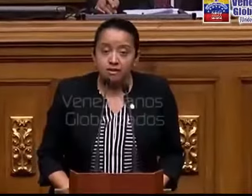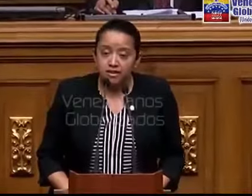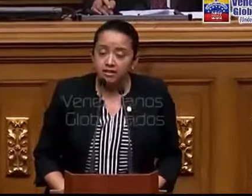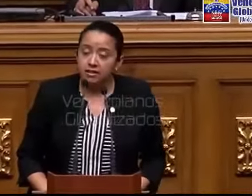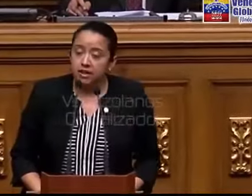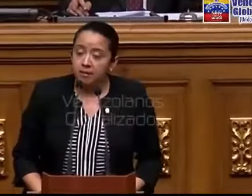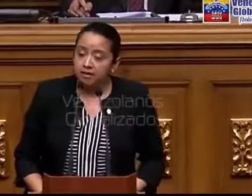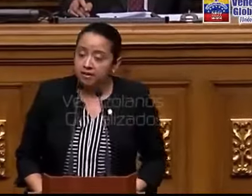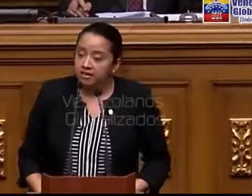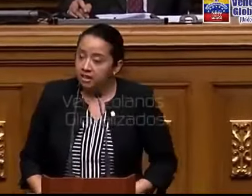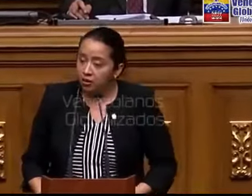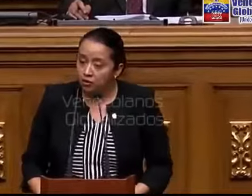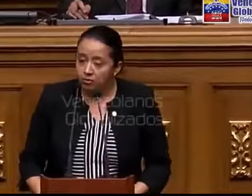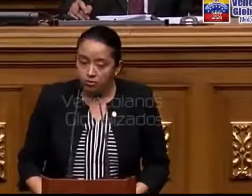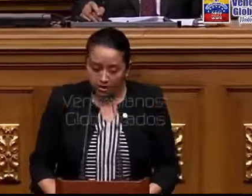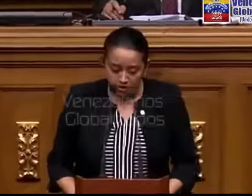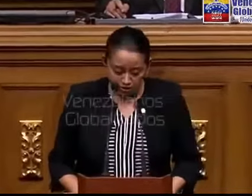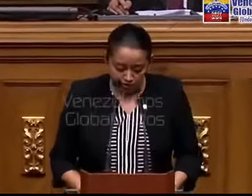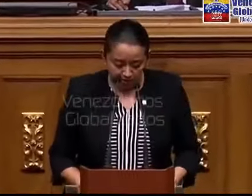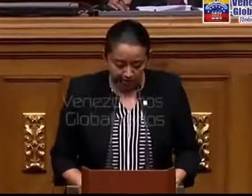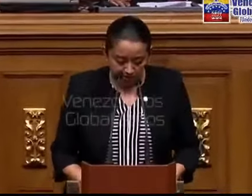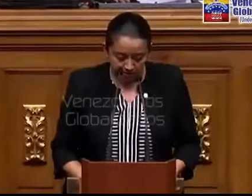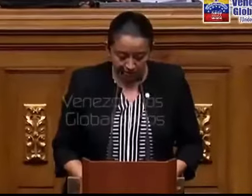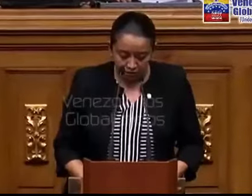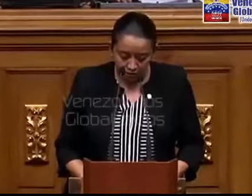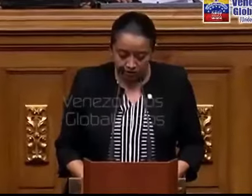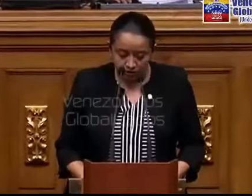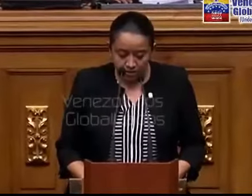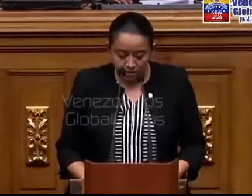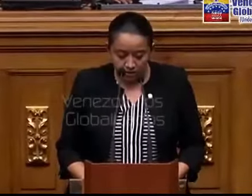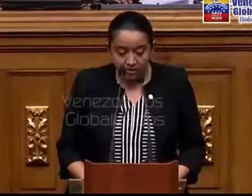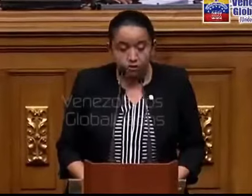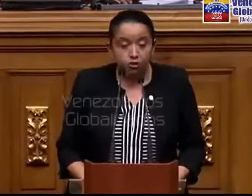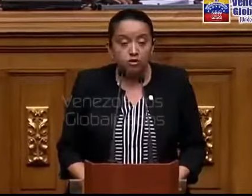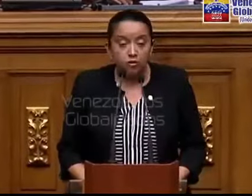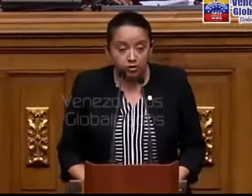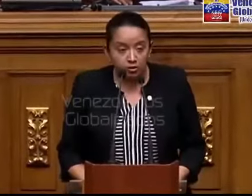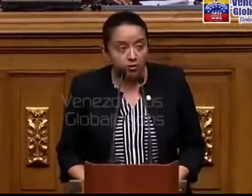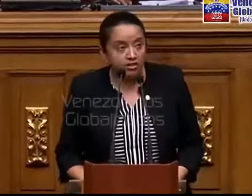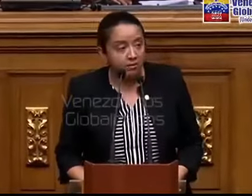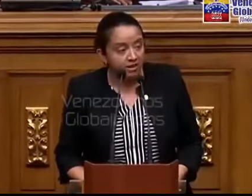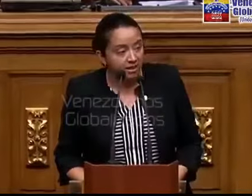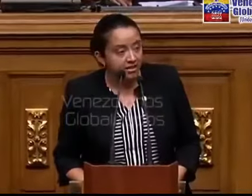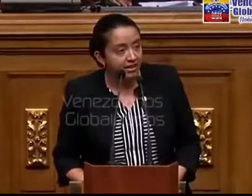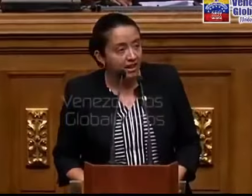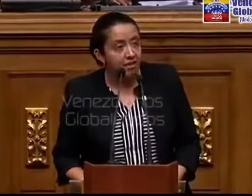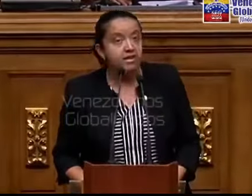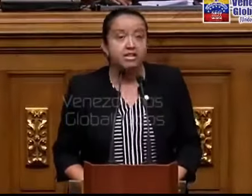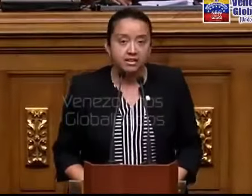permitir a partir del día de hoy, como lo ha dicho nuestra Presidenta Elsa Solórzano, que vamos a hacer todos los esfuerzos porque esta plenaria, esta Cámara y